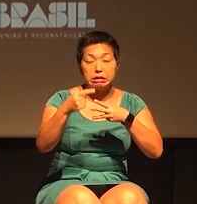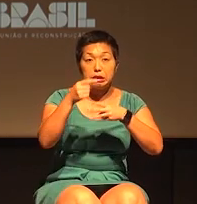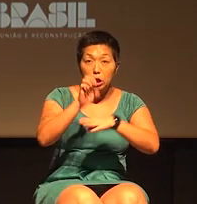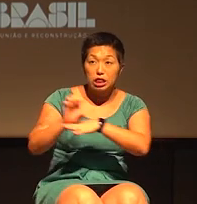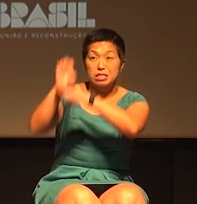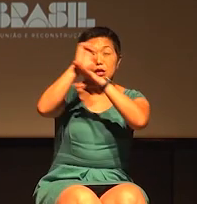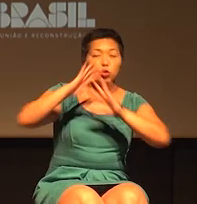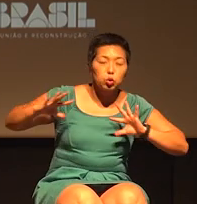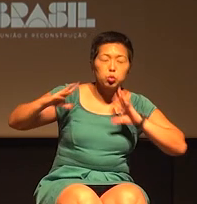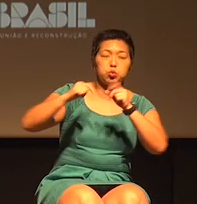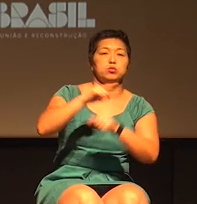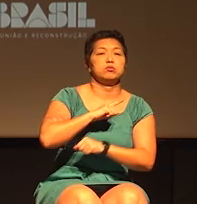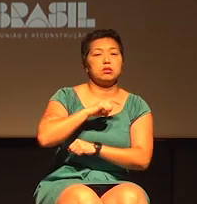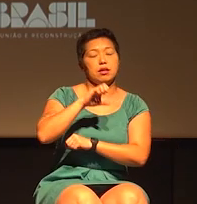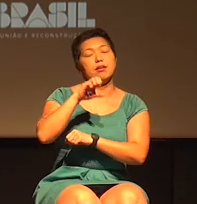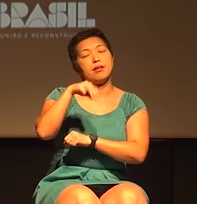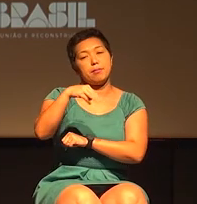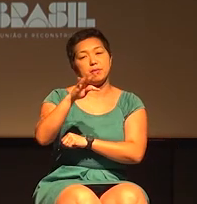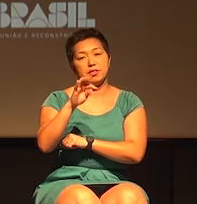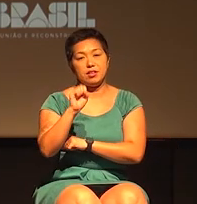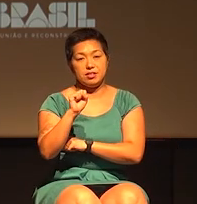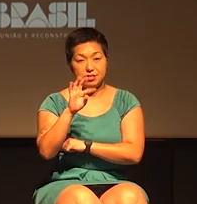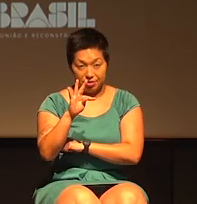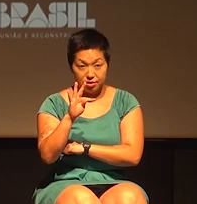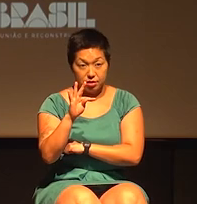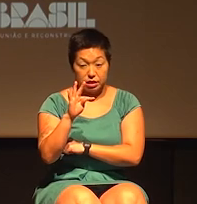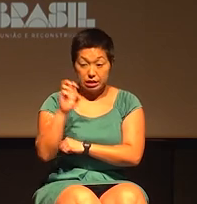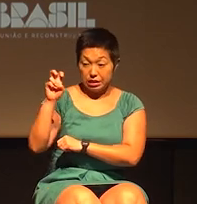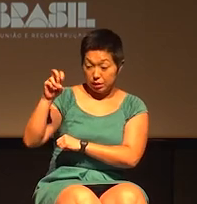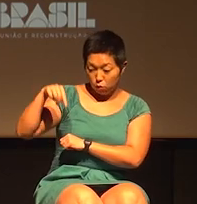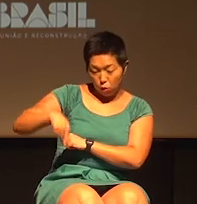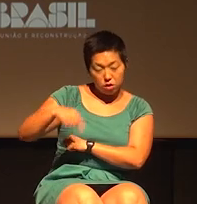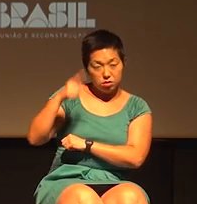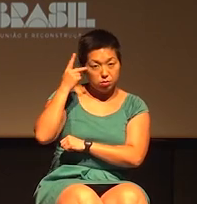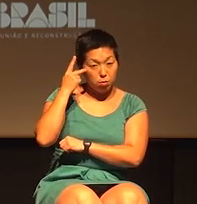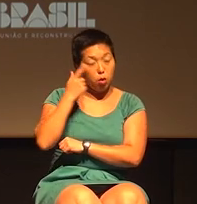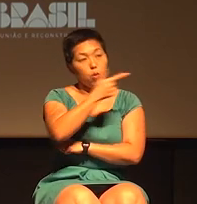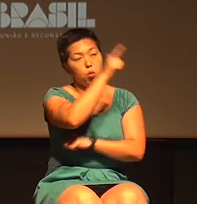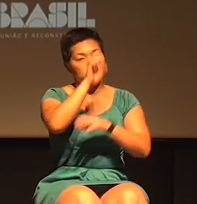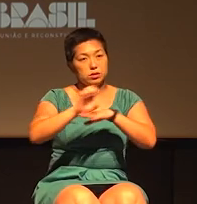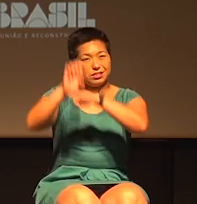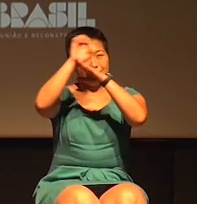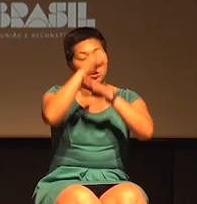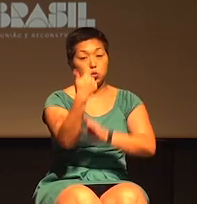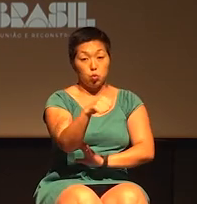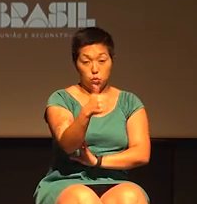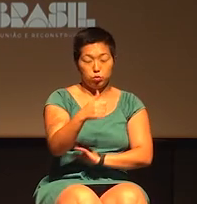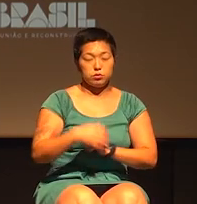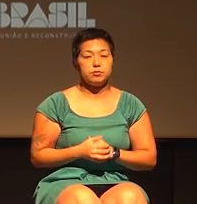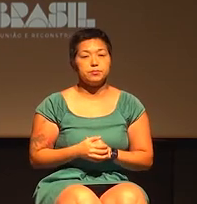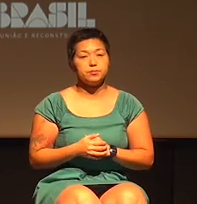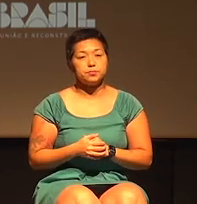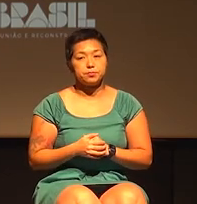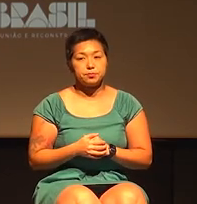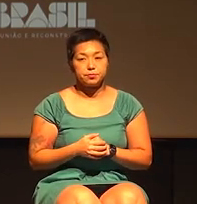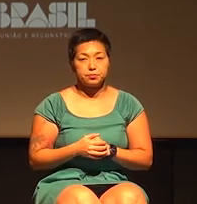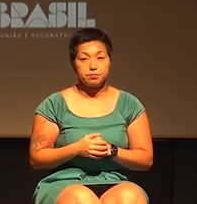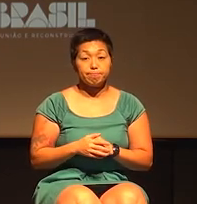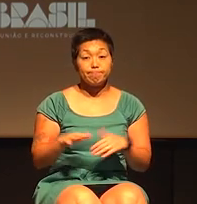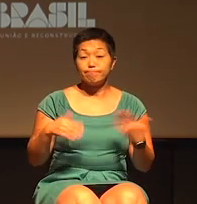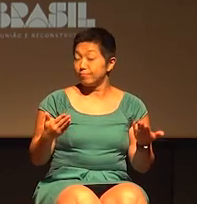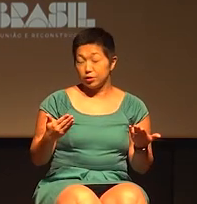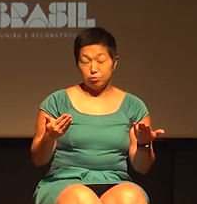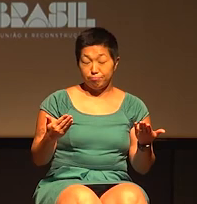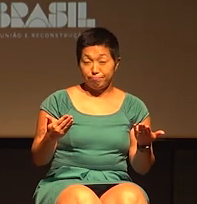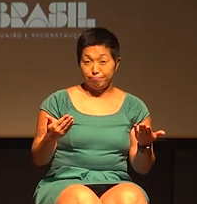mtst na época i o ser C aqui as outras seriam os outros estados quatro aqui as outras outros estados eram 11 estados bom não